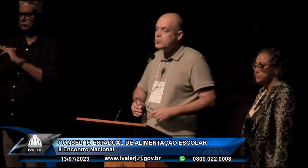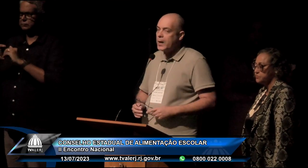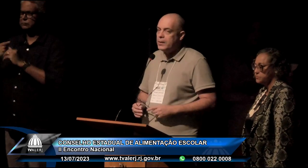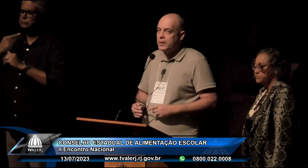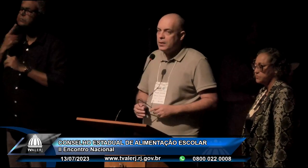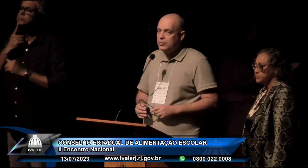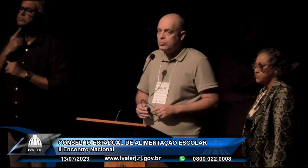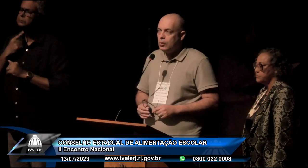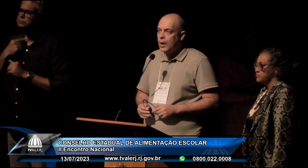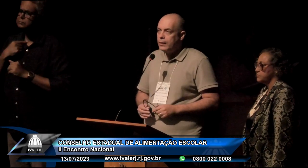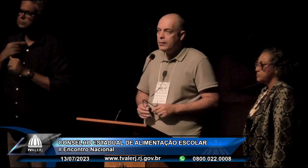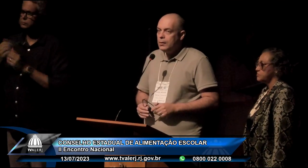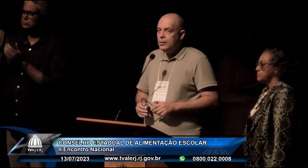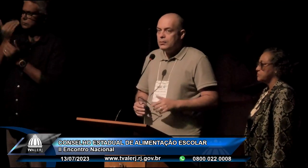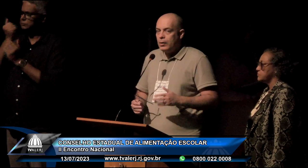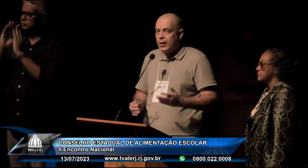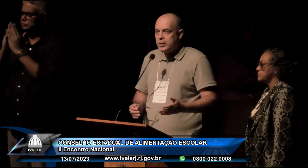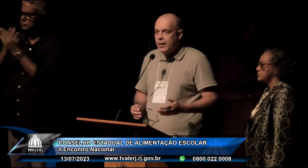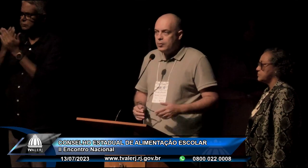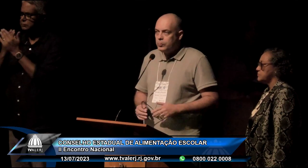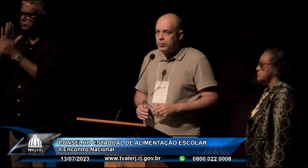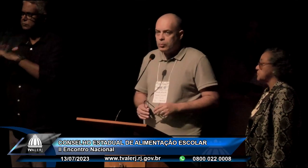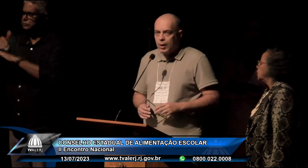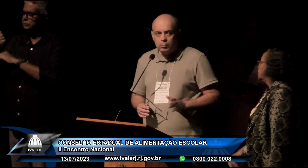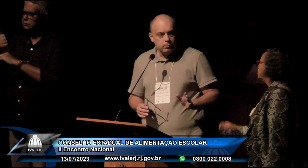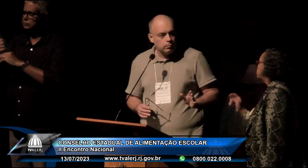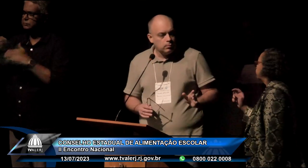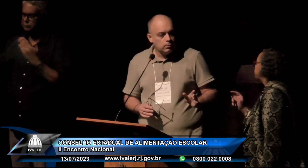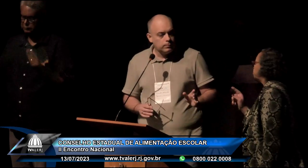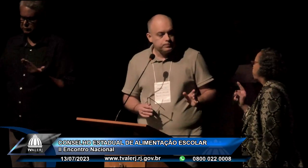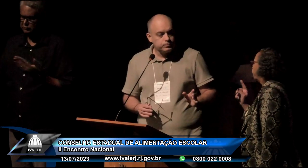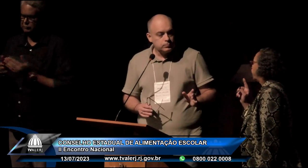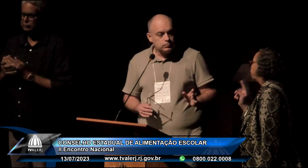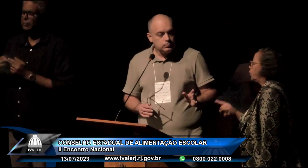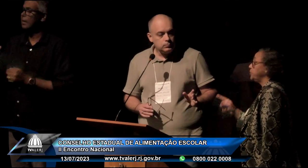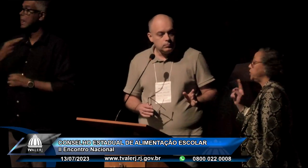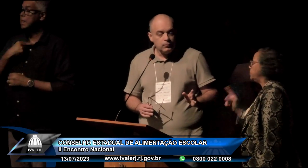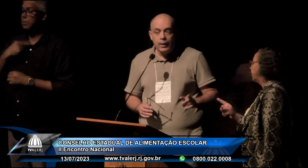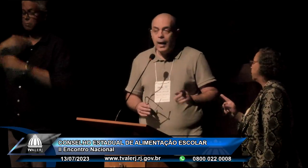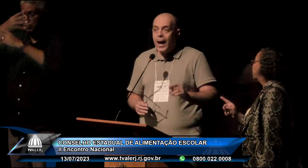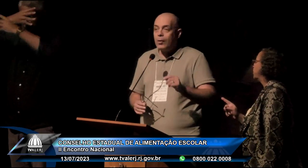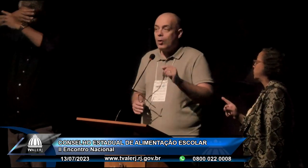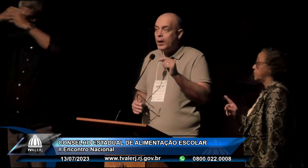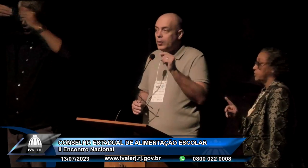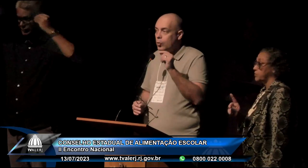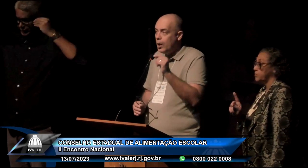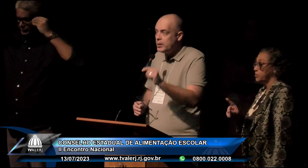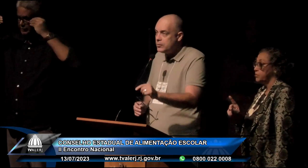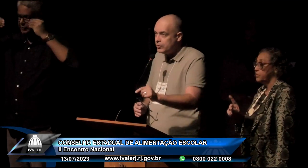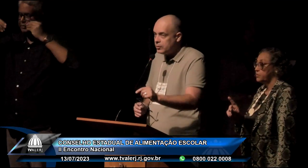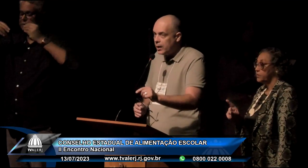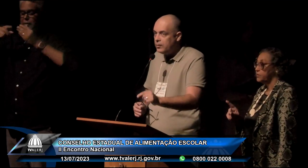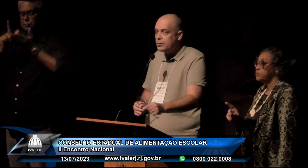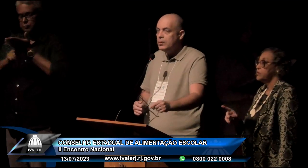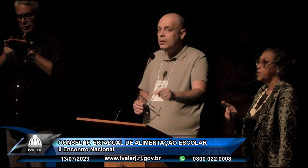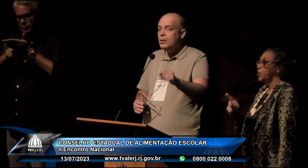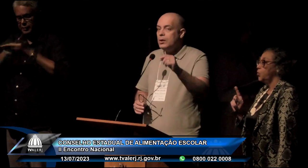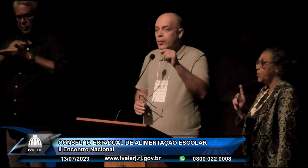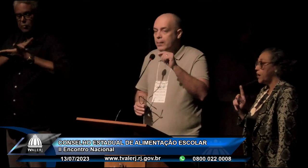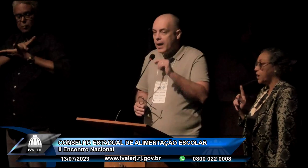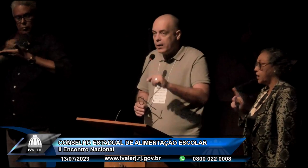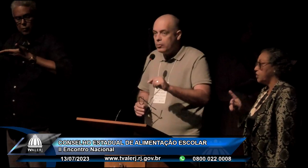desejos para alimentação escolar Então eu acho que é isso pessoal ah coloque o nome de vocês